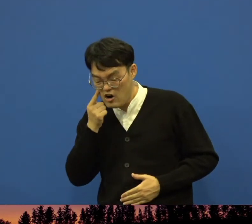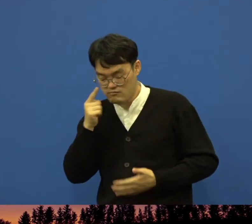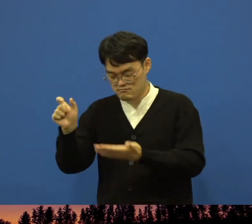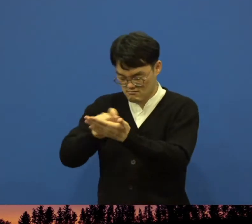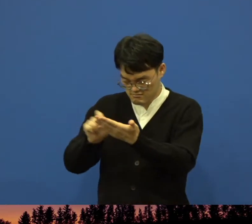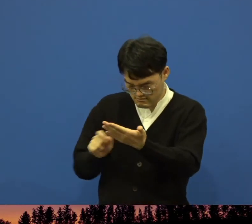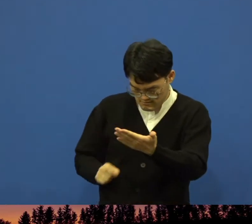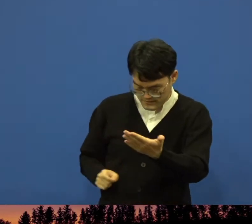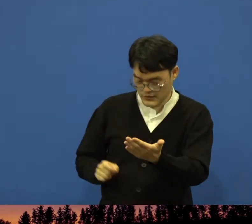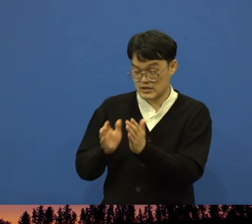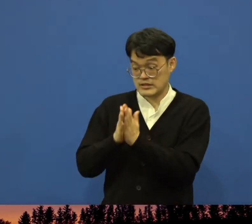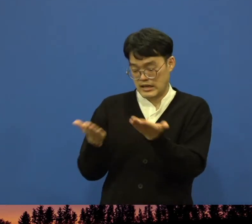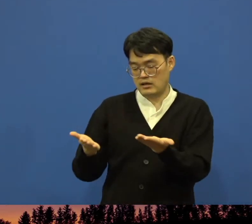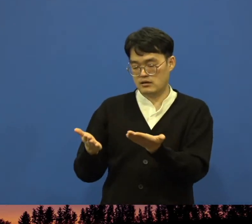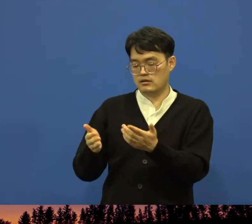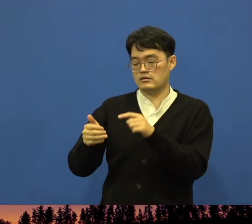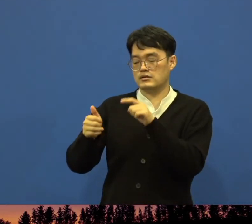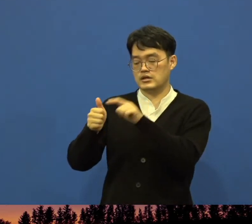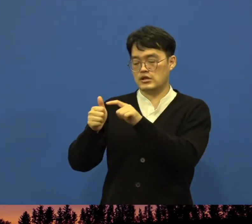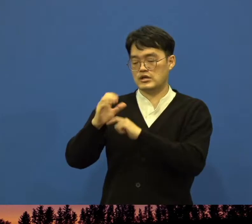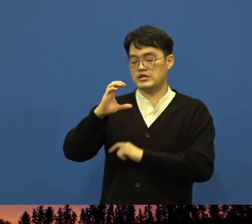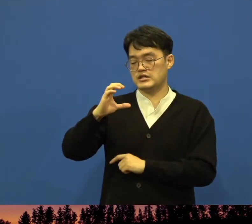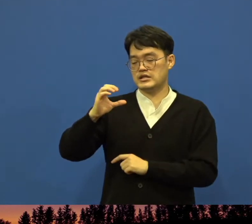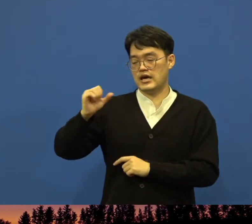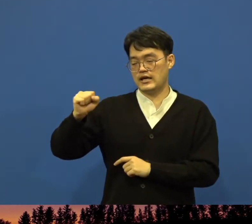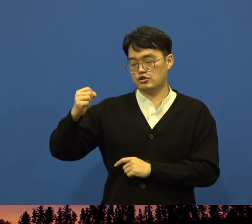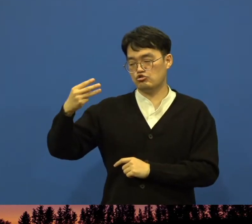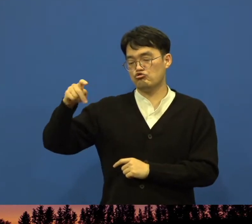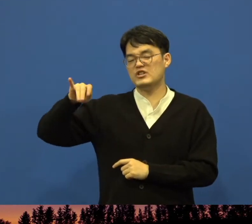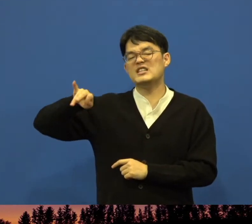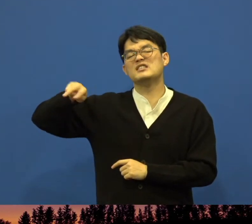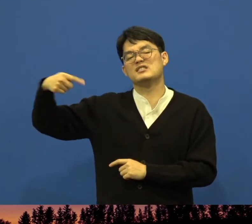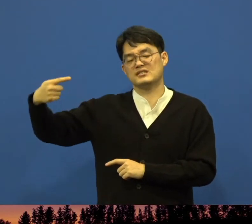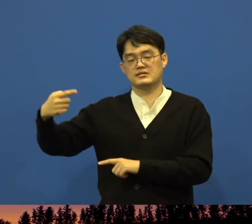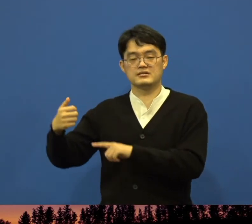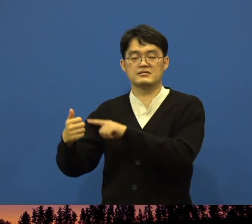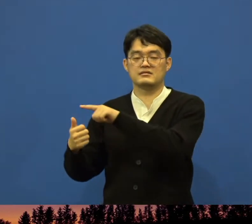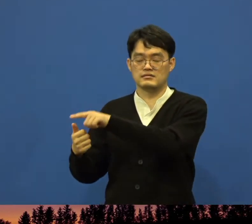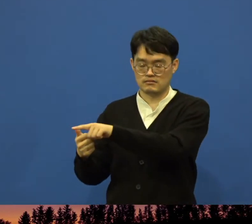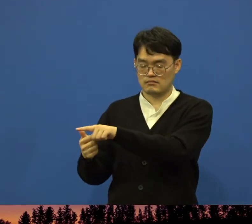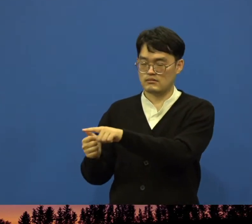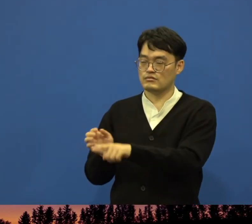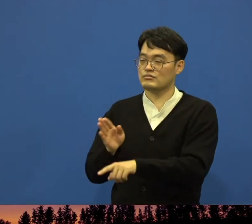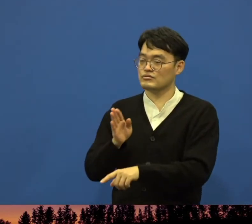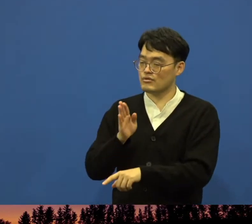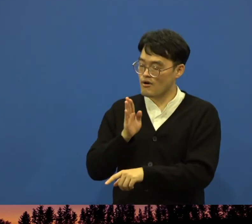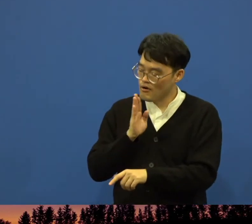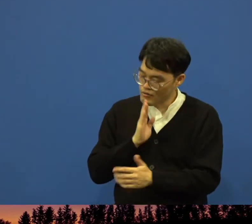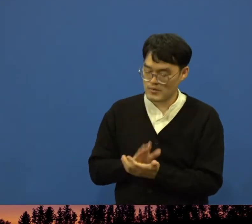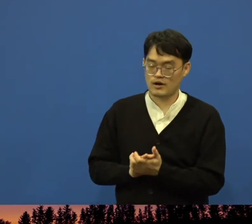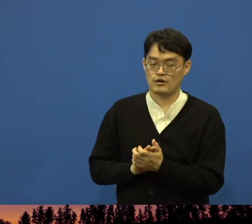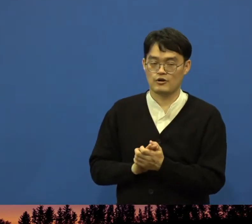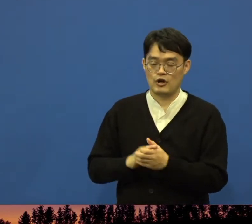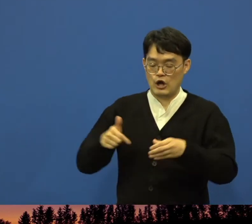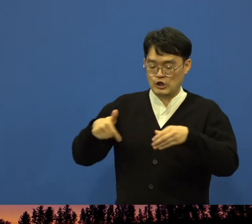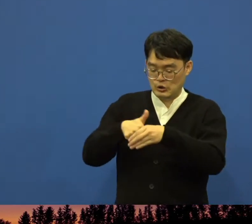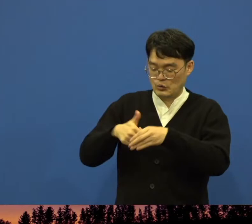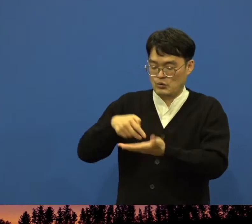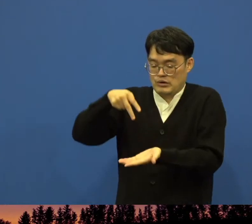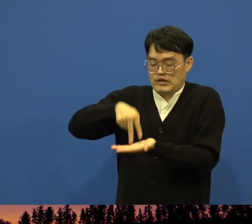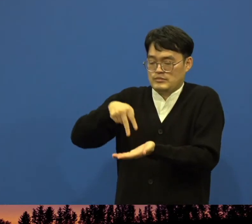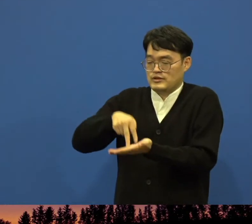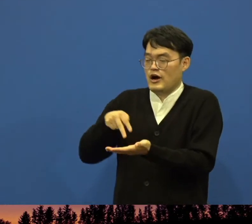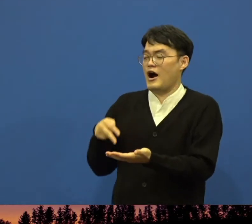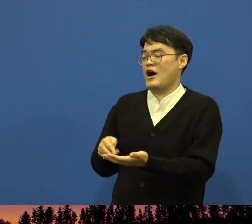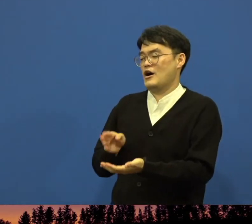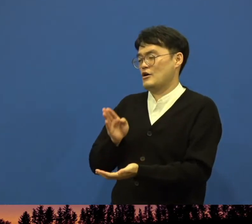기독교의 편에서는 이 C.S. 루이스의 회심은 천군만마를 얻은 거예요. 그 지성을, 그 날카로운 지성으로